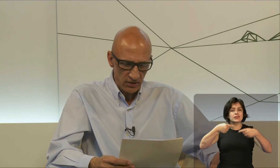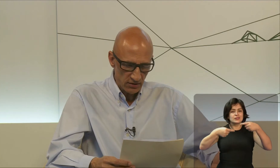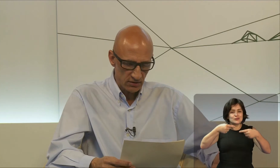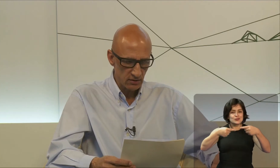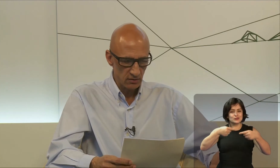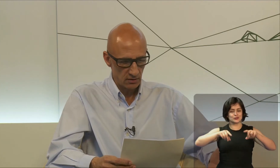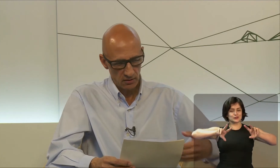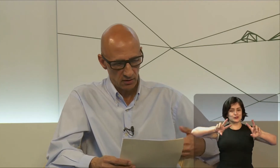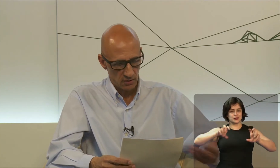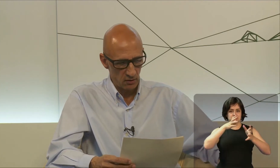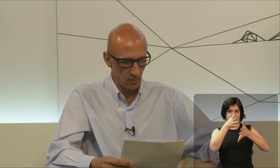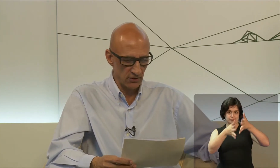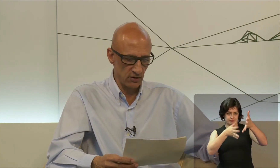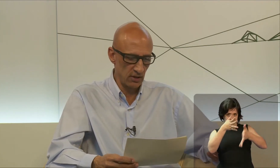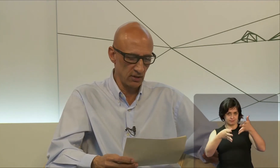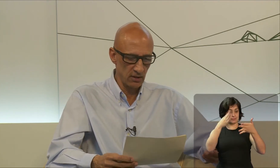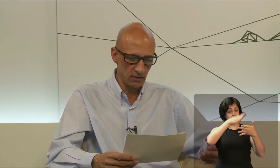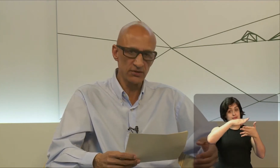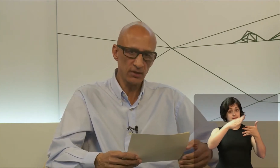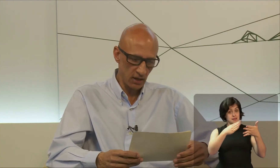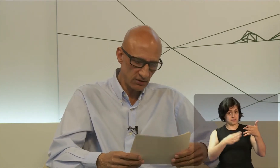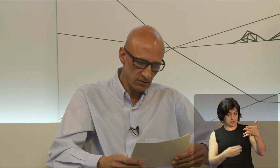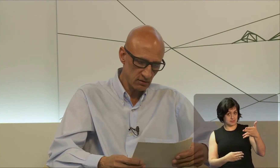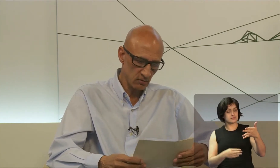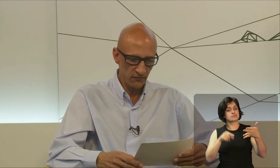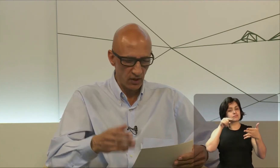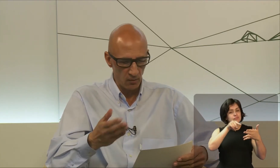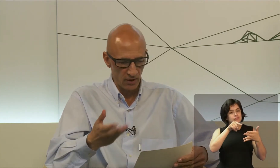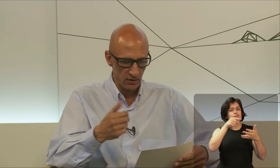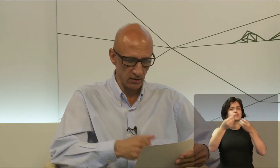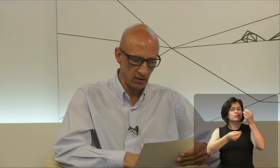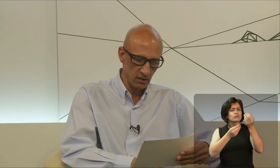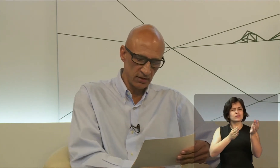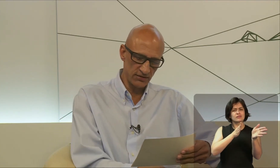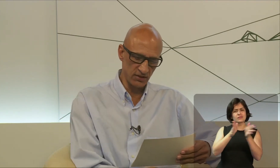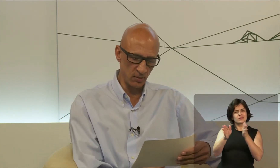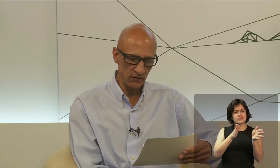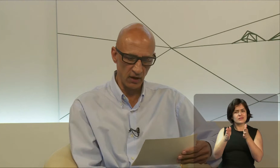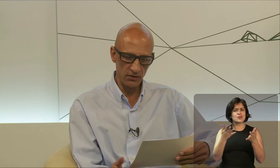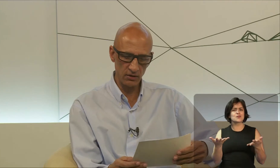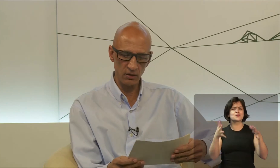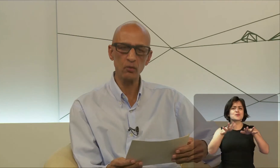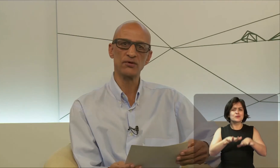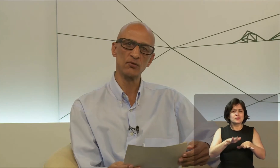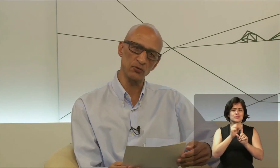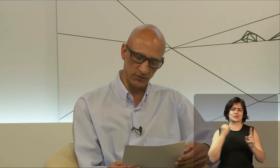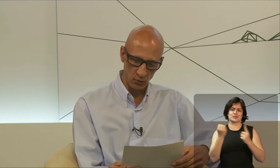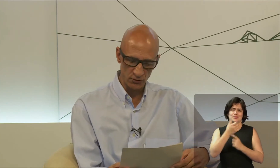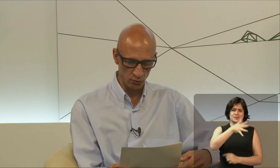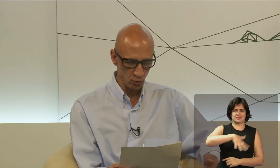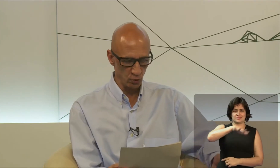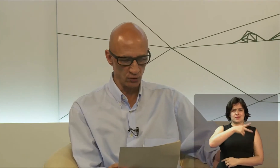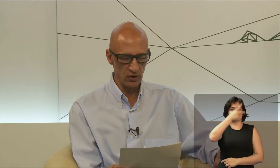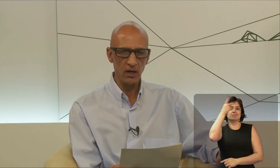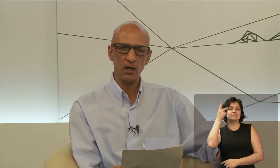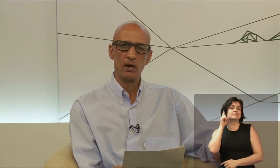Libras e Língua Brasileira de Sinais, uma ferramenta de acessibilidade e inclusão social de surdos.